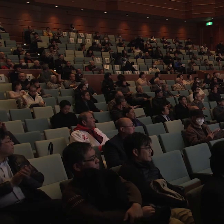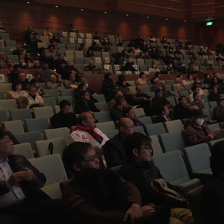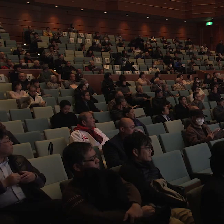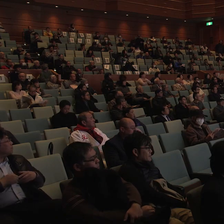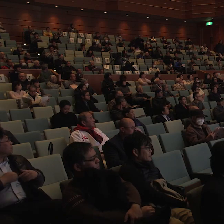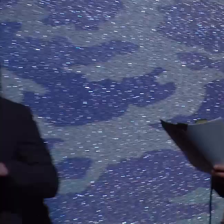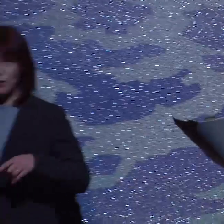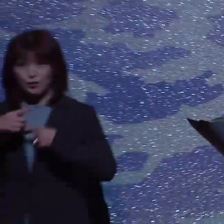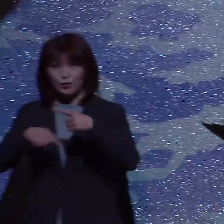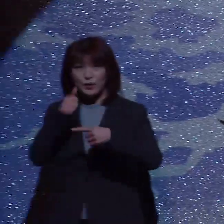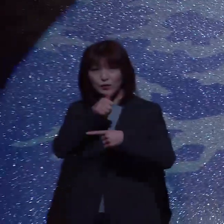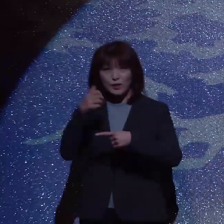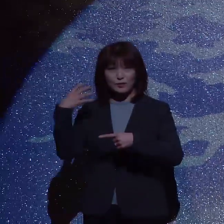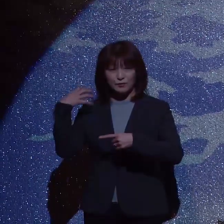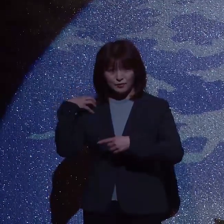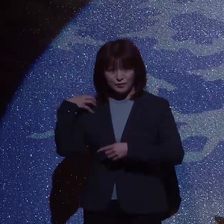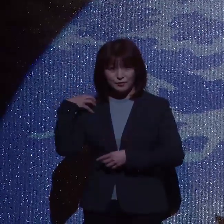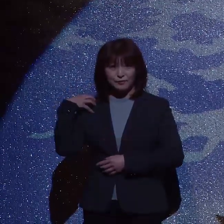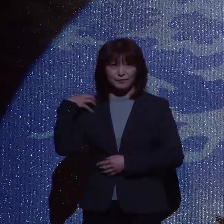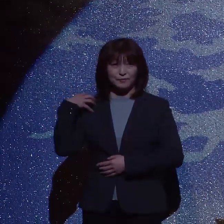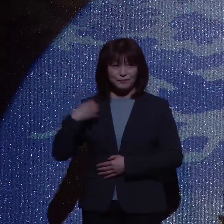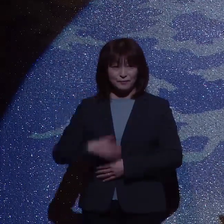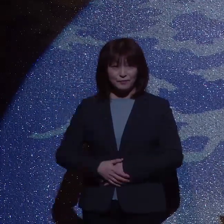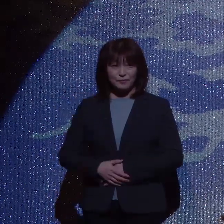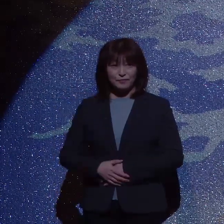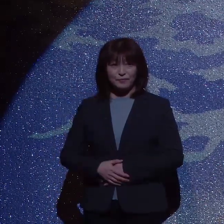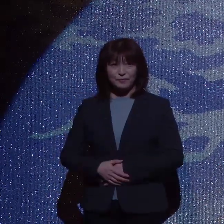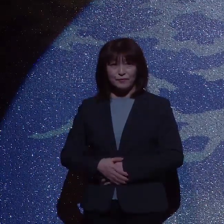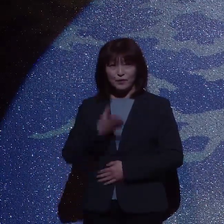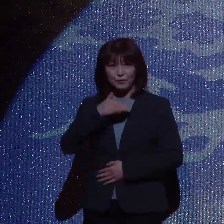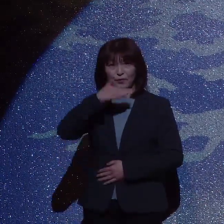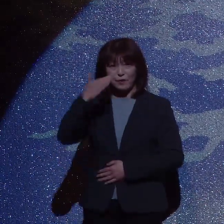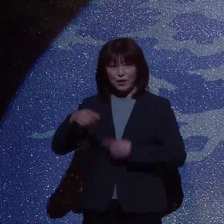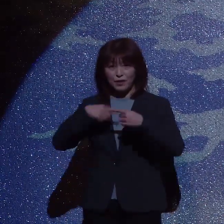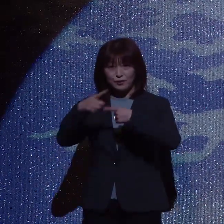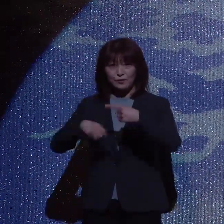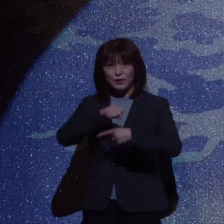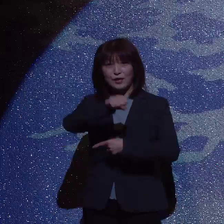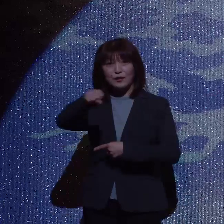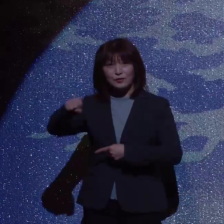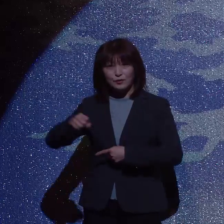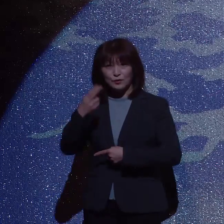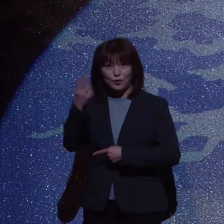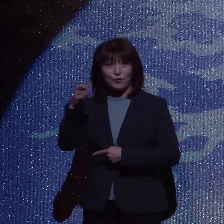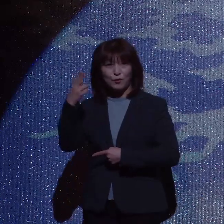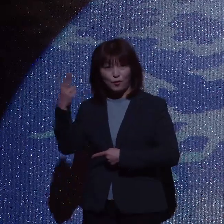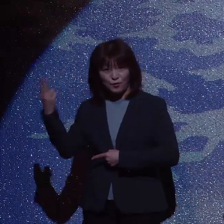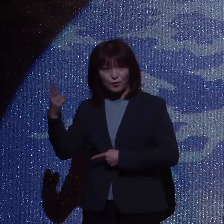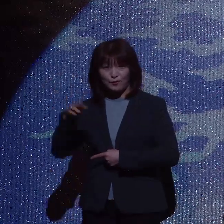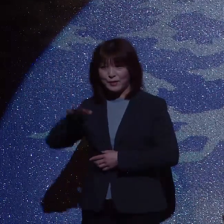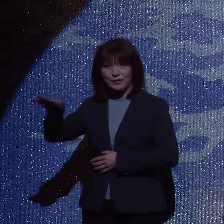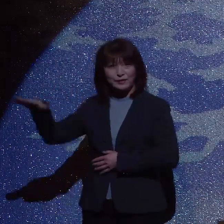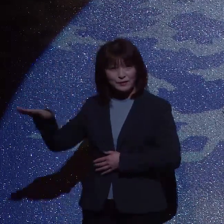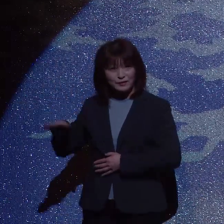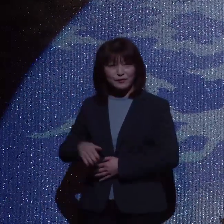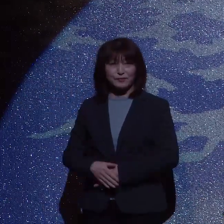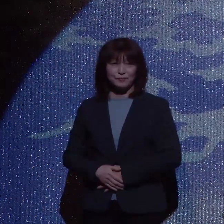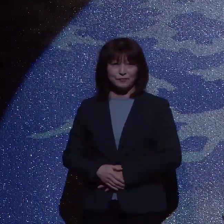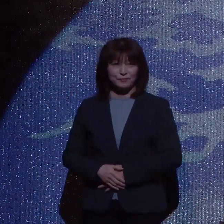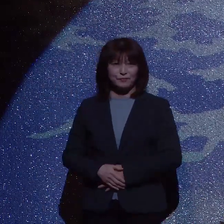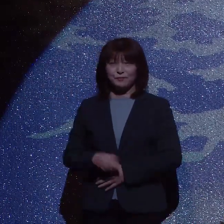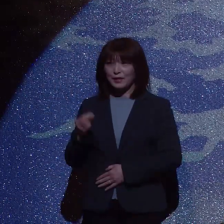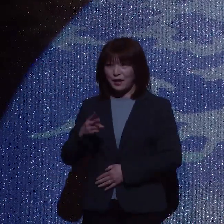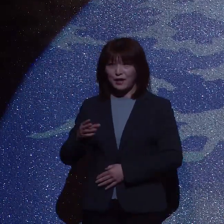本日手話通訳を務めてくださいますのは福山手話サークルトンドの皆さんです。そ